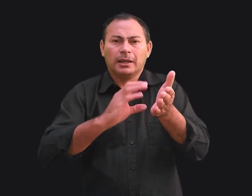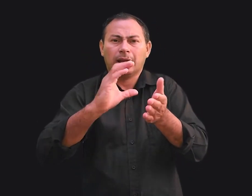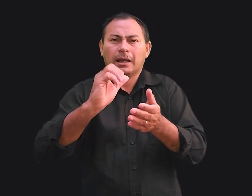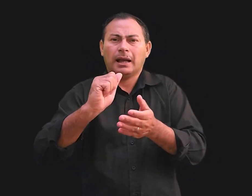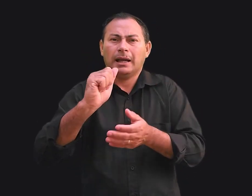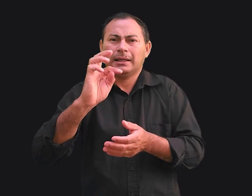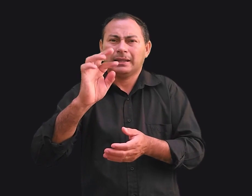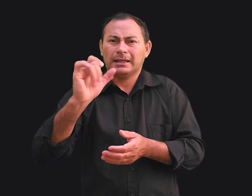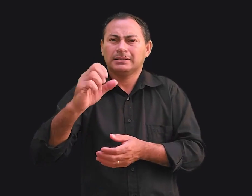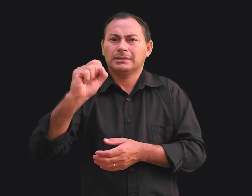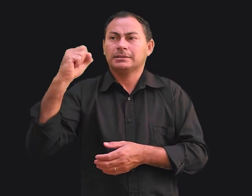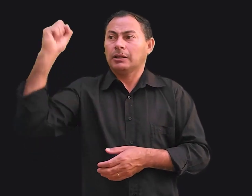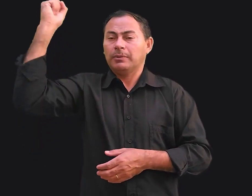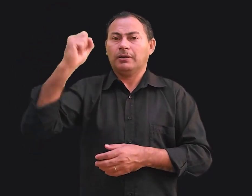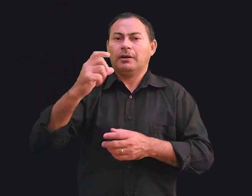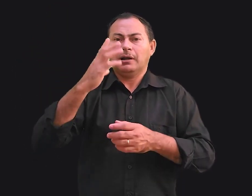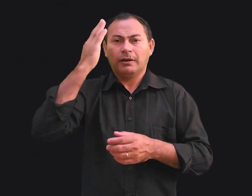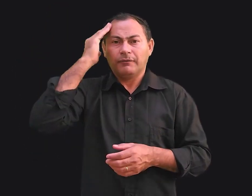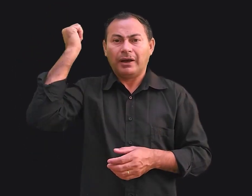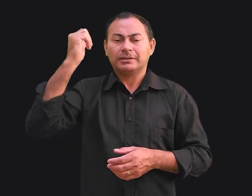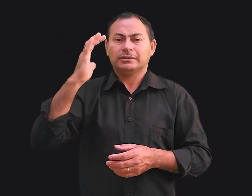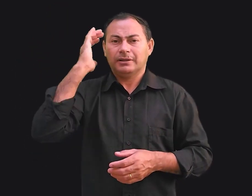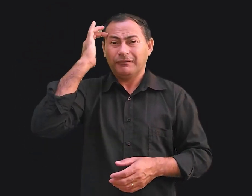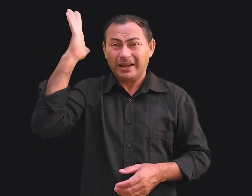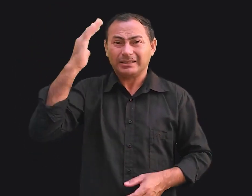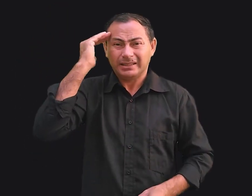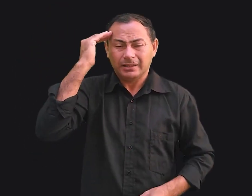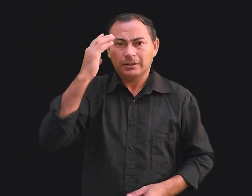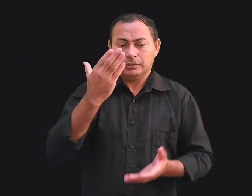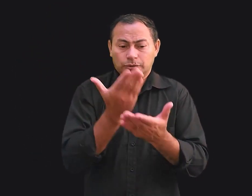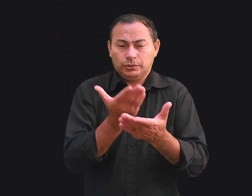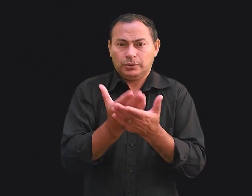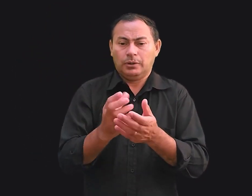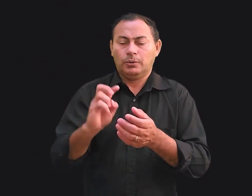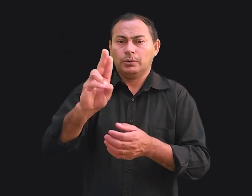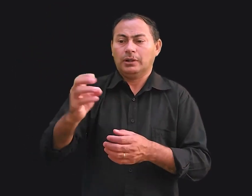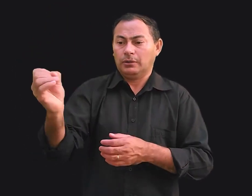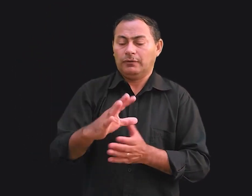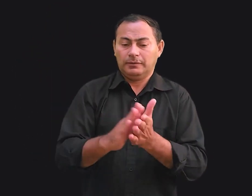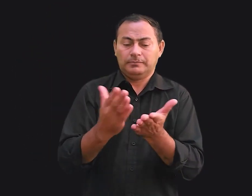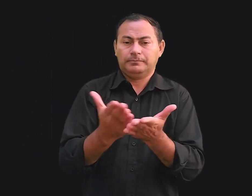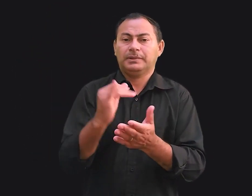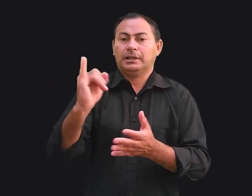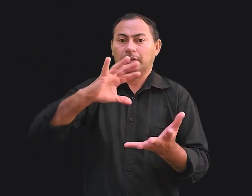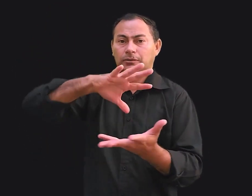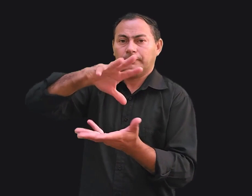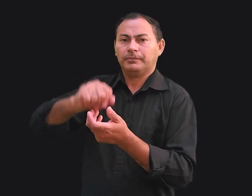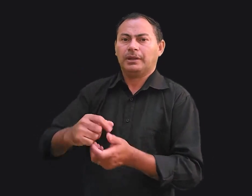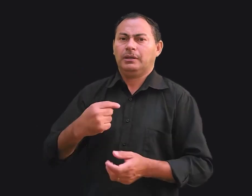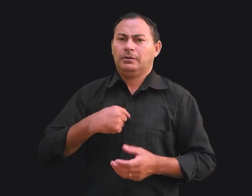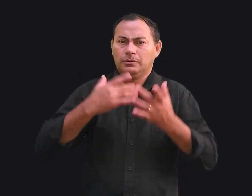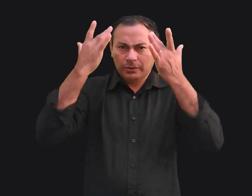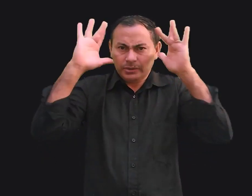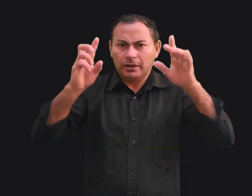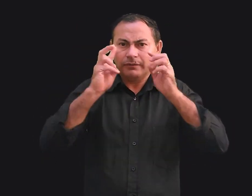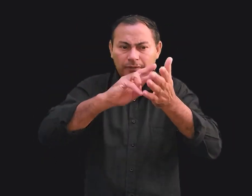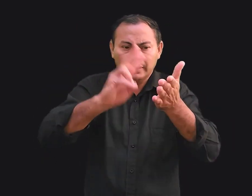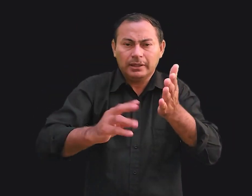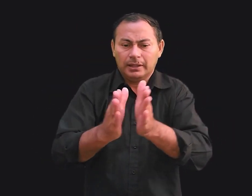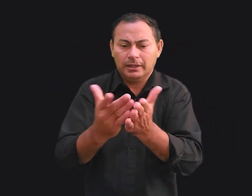de Salomão em uma tradução que seja fácil de ser entendida. Em nosso estudo usamos a Nova Versão Internacional. Eu não sei se você já leu esse livro